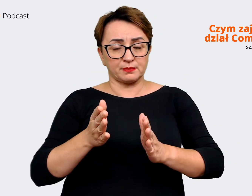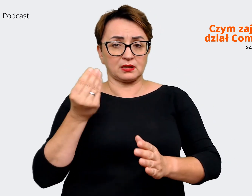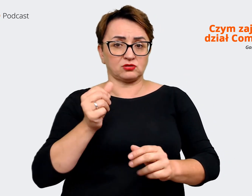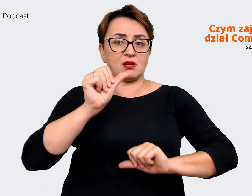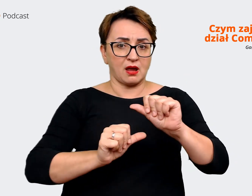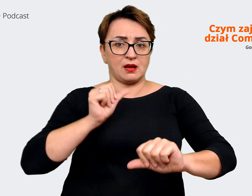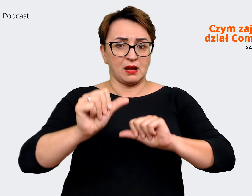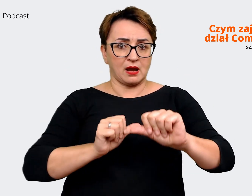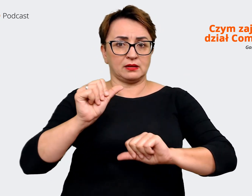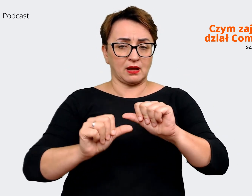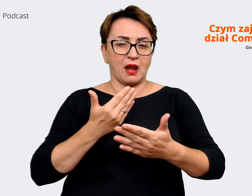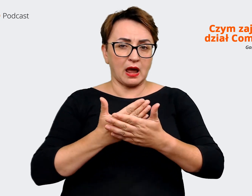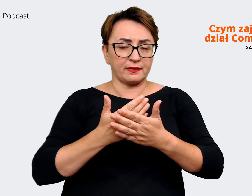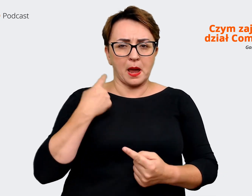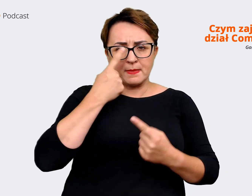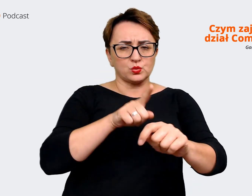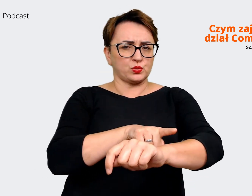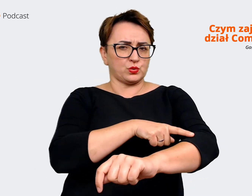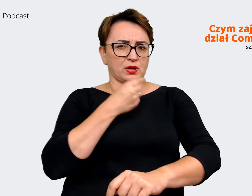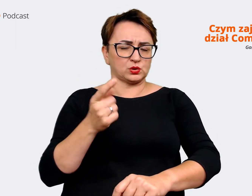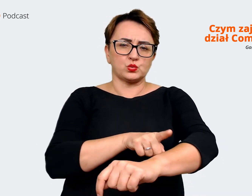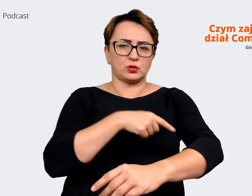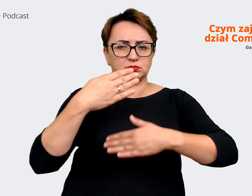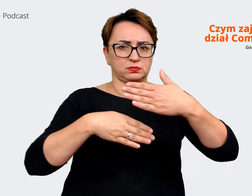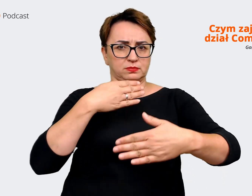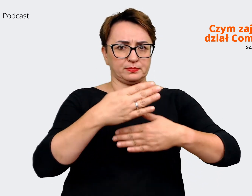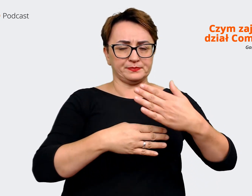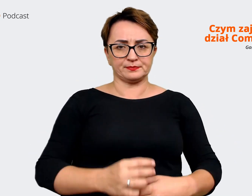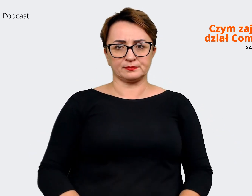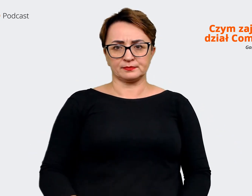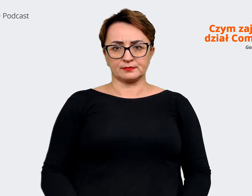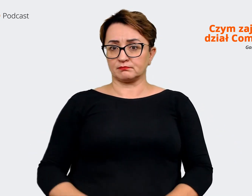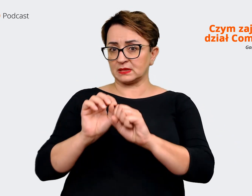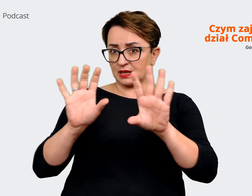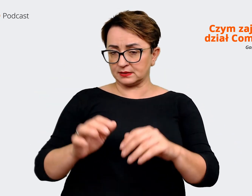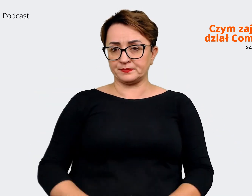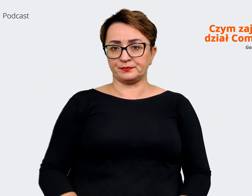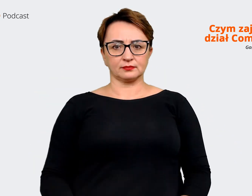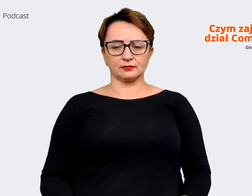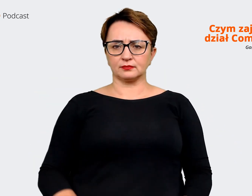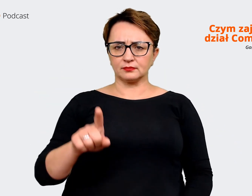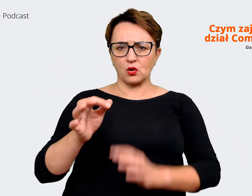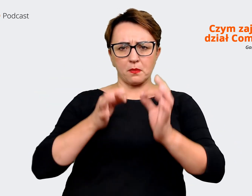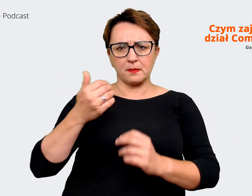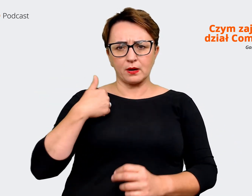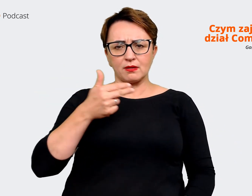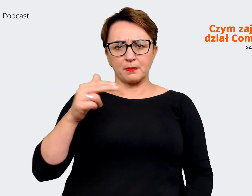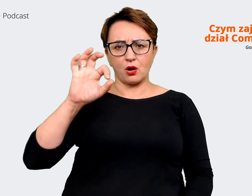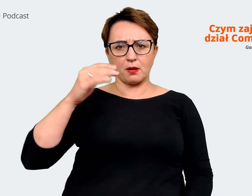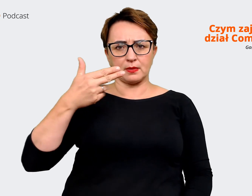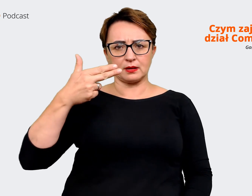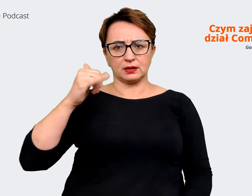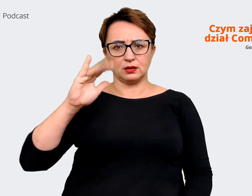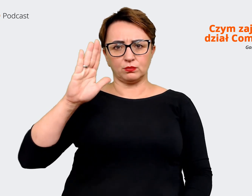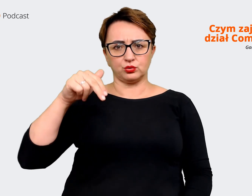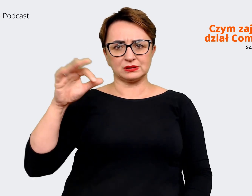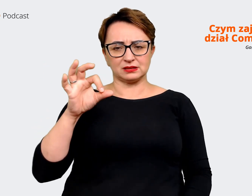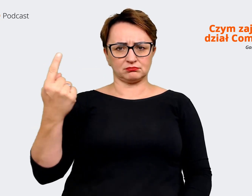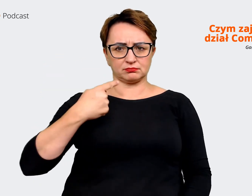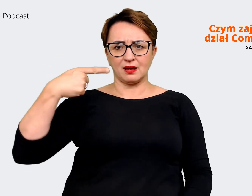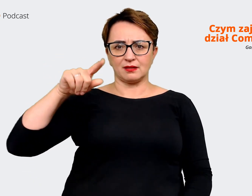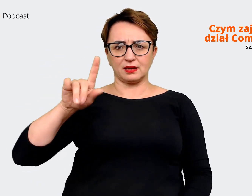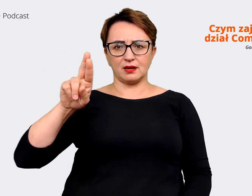2025-2026, w zależności jak to będzie trwało. No i wtedy jeszcze mamy możliwość też wniesienia skargi kasacyjnej do Sądu